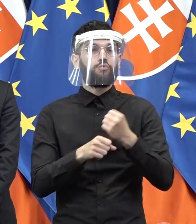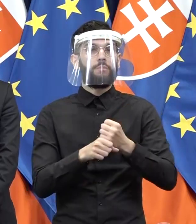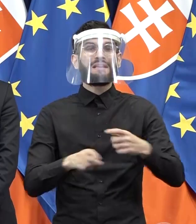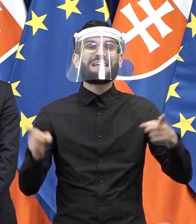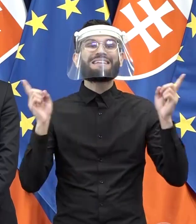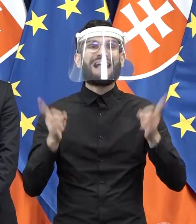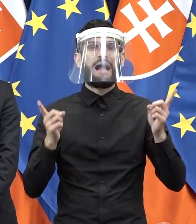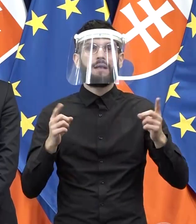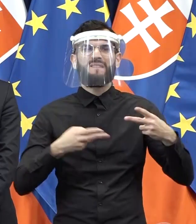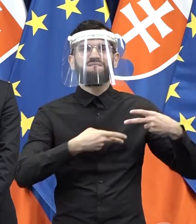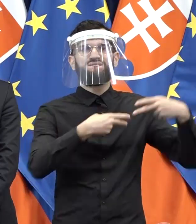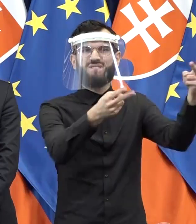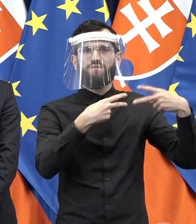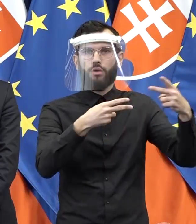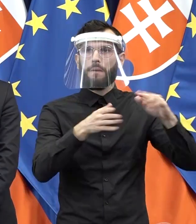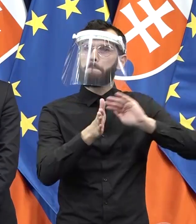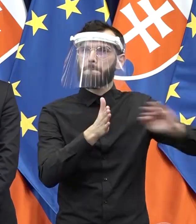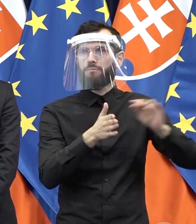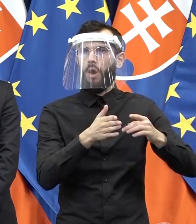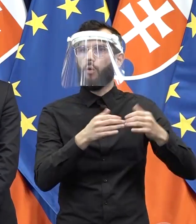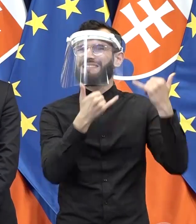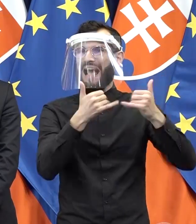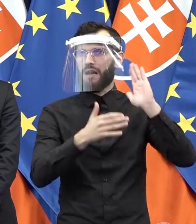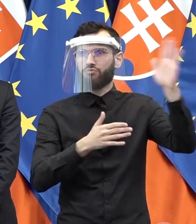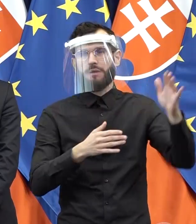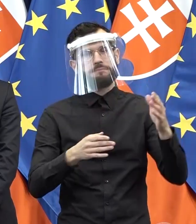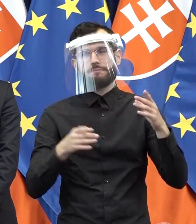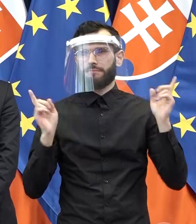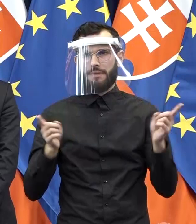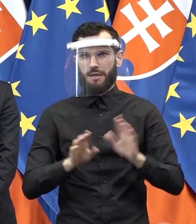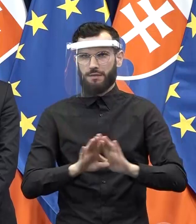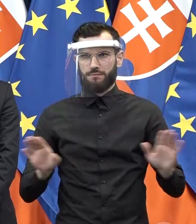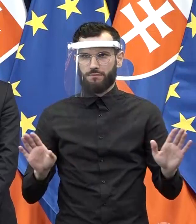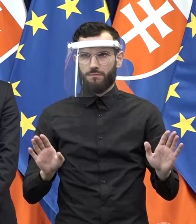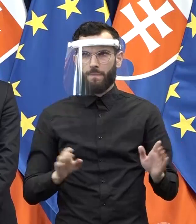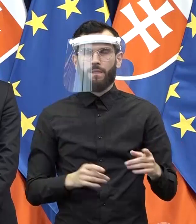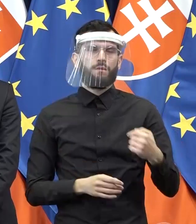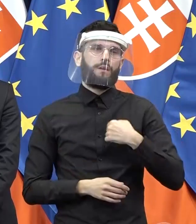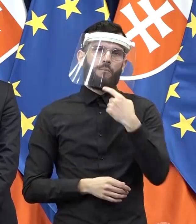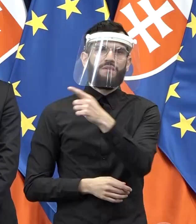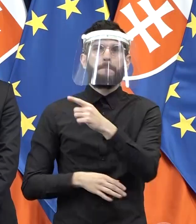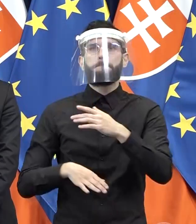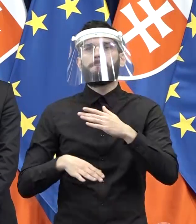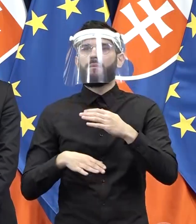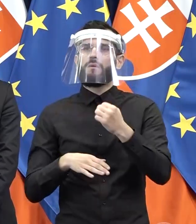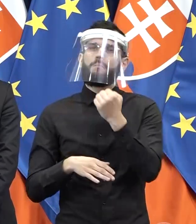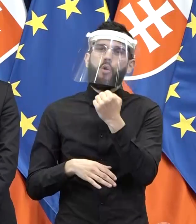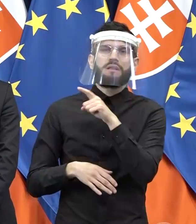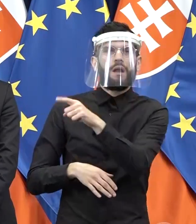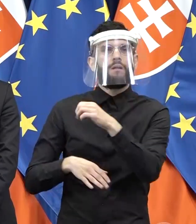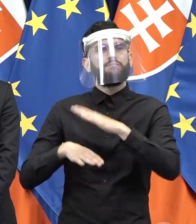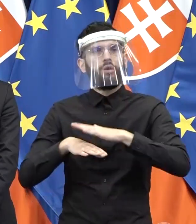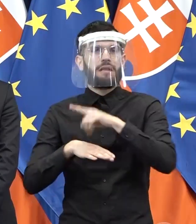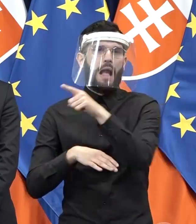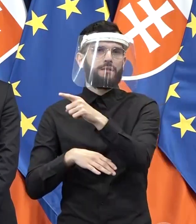ich vývoz mimo územia Slovenskej republiky. Samozrejme, nebudeme brániť v podnikaní našim výrobcov